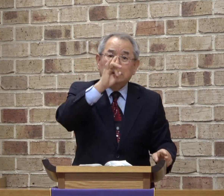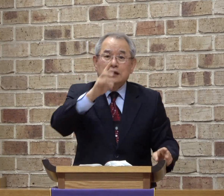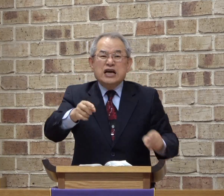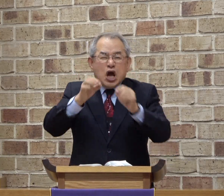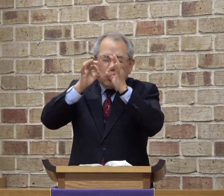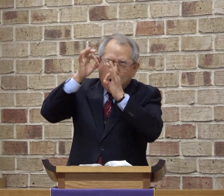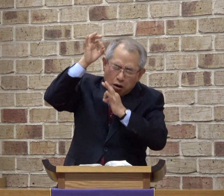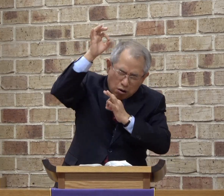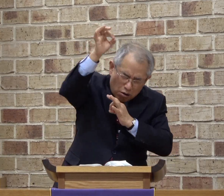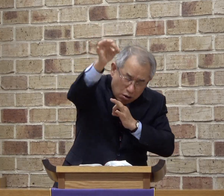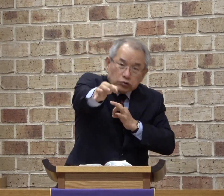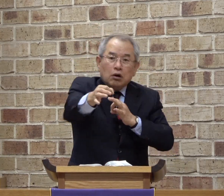그렇기 때문에